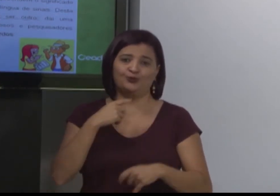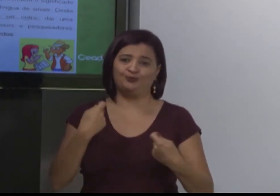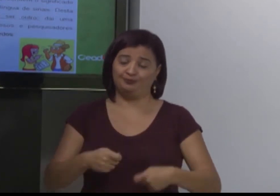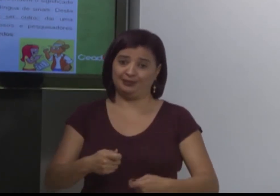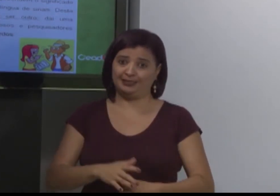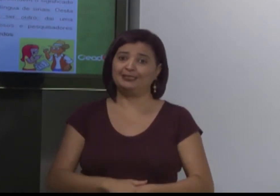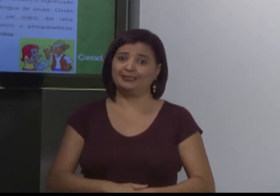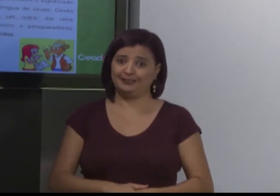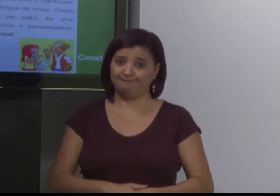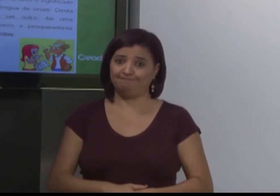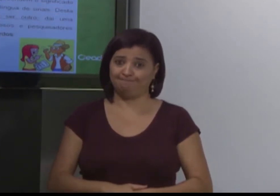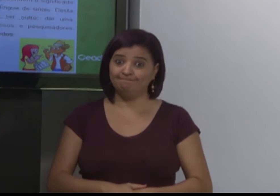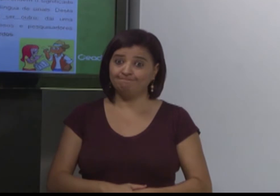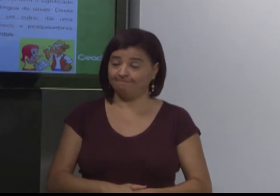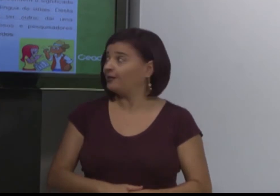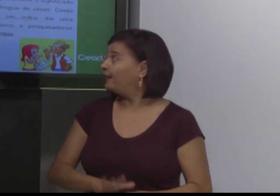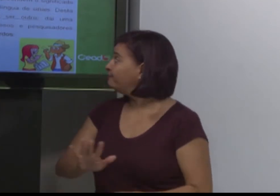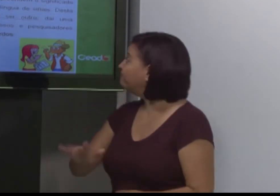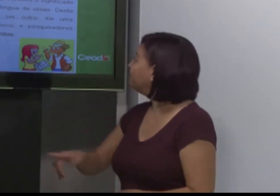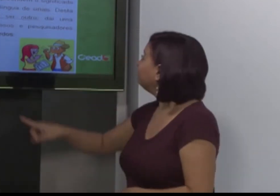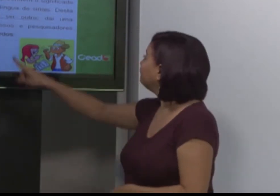Por isso é necessário um currículo